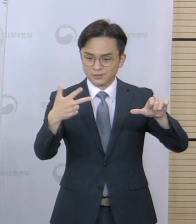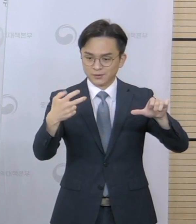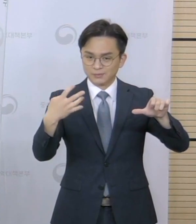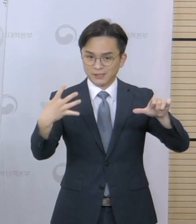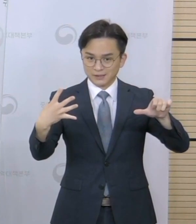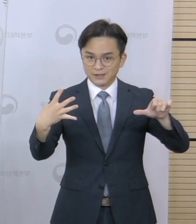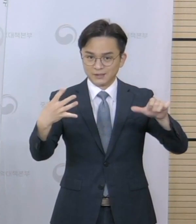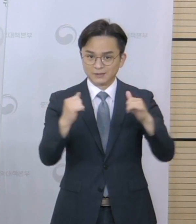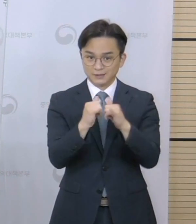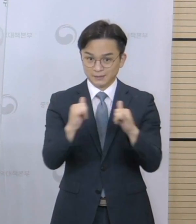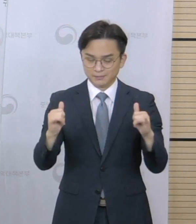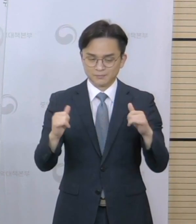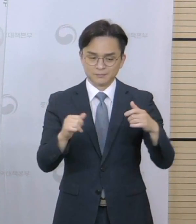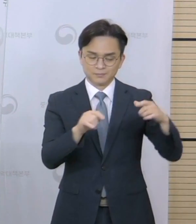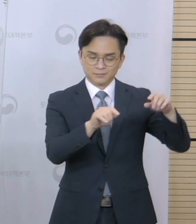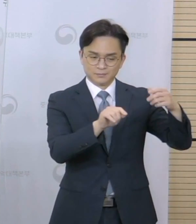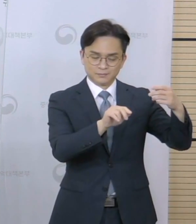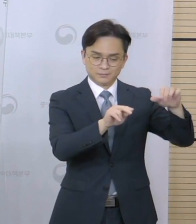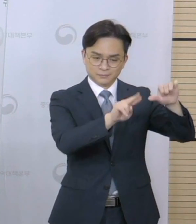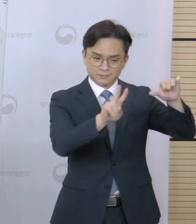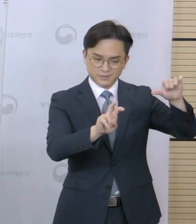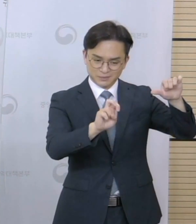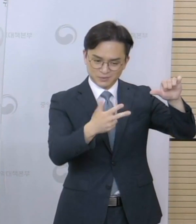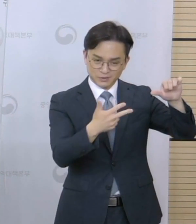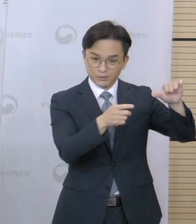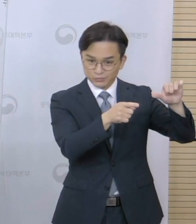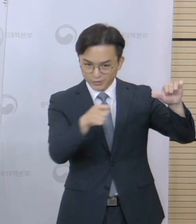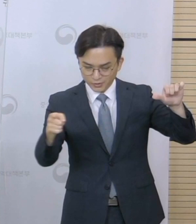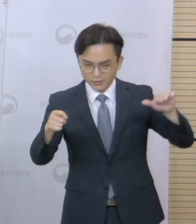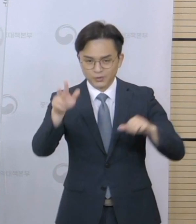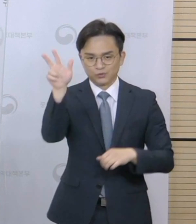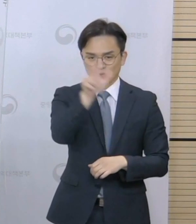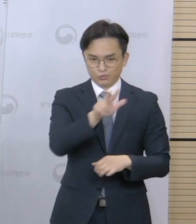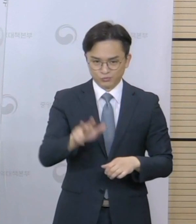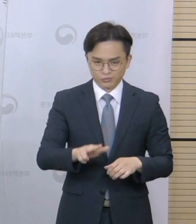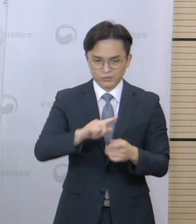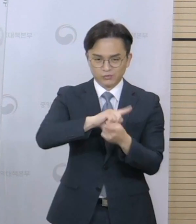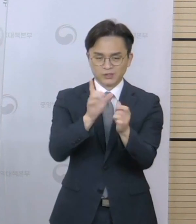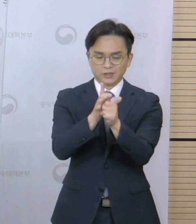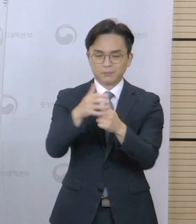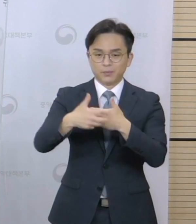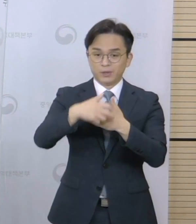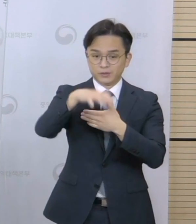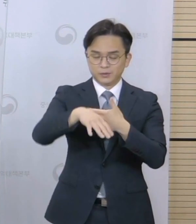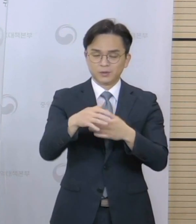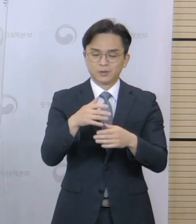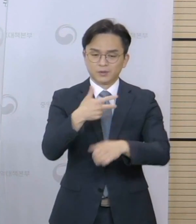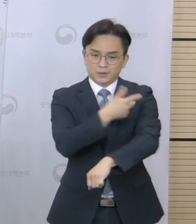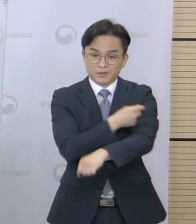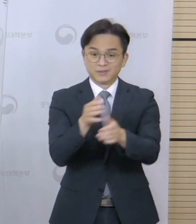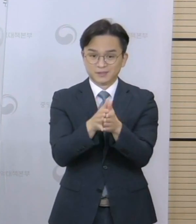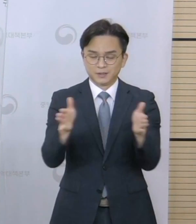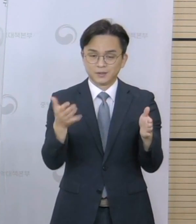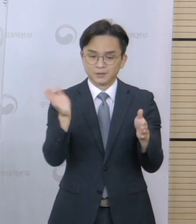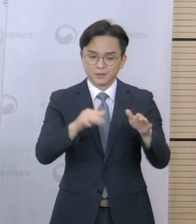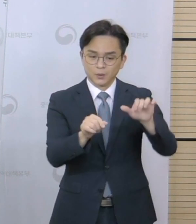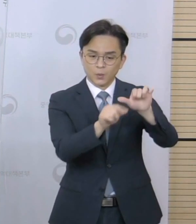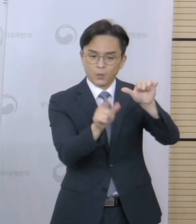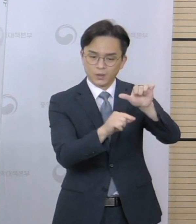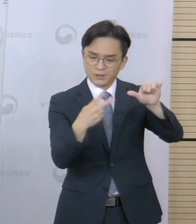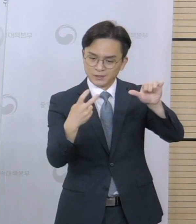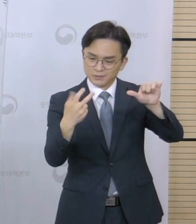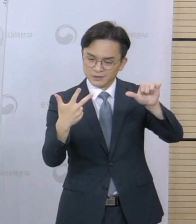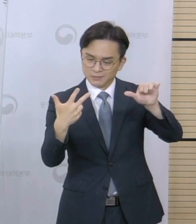경우 5월 27일부터 전국의 위탁 의료기관에서 접촉 있어 뜨는데 5월 접종 예약은 님이 종교